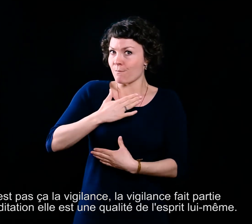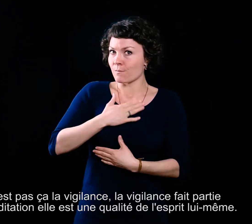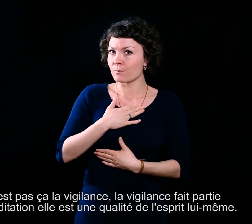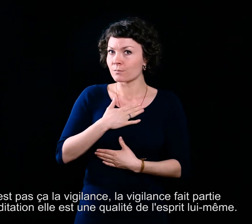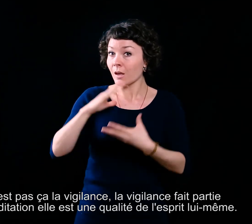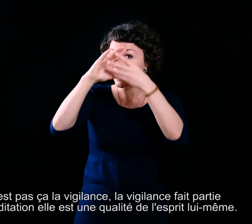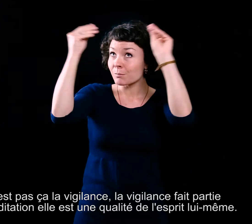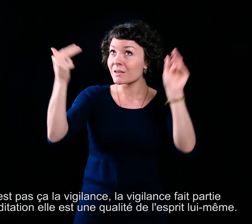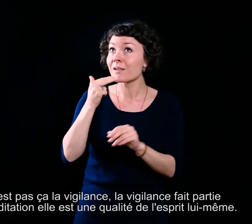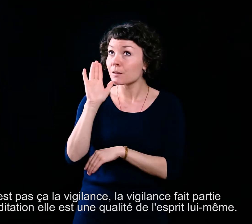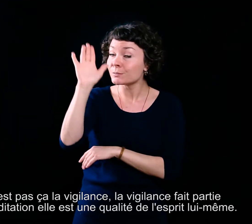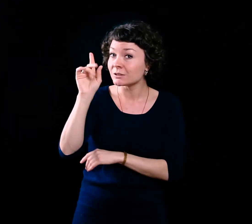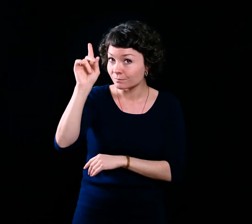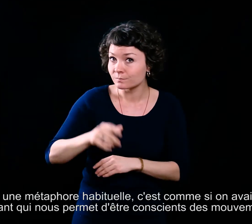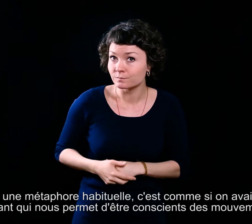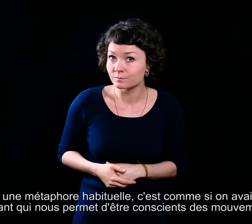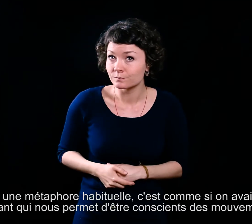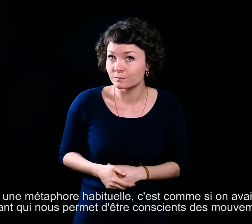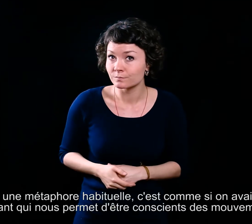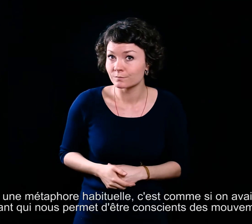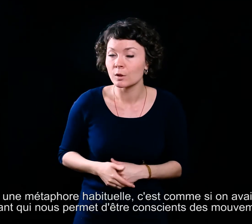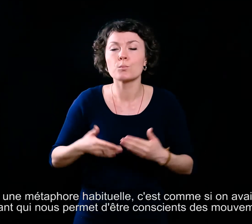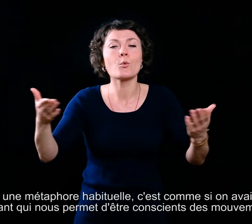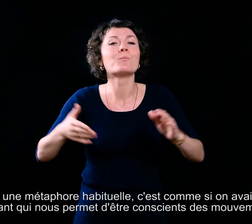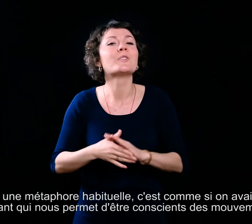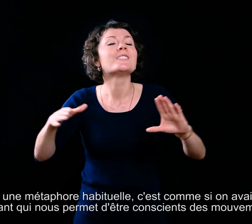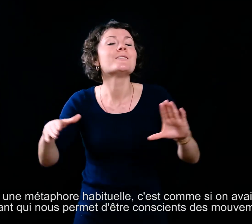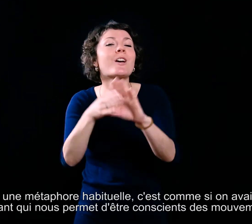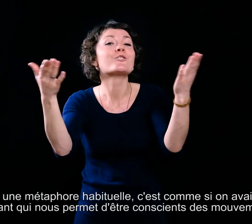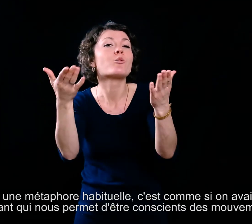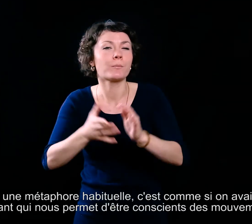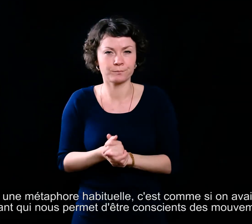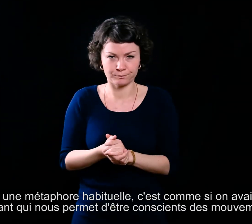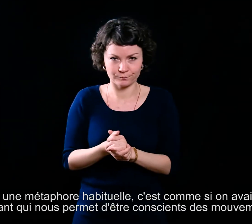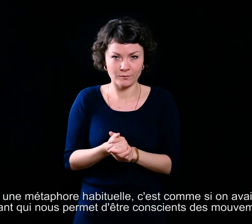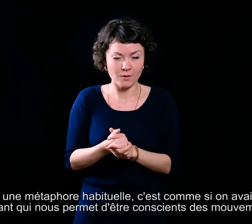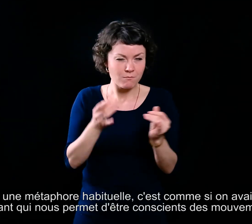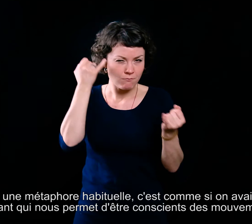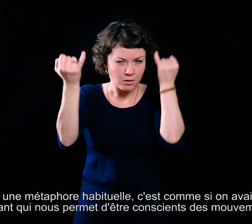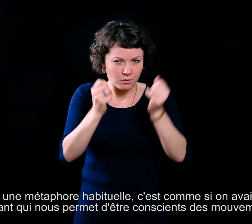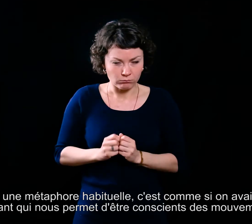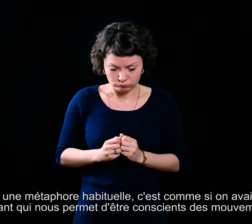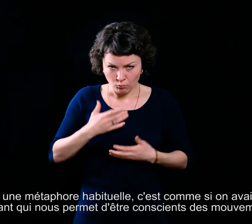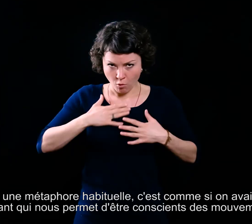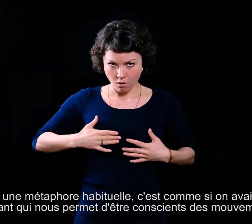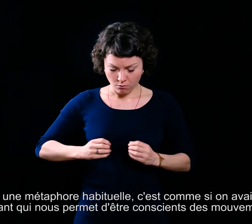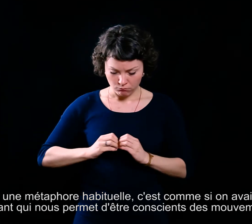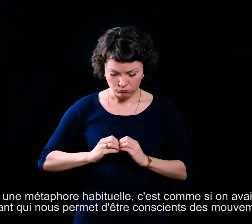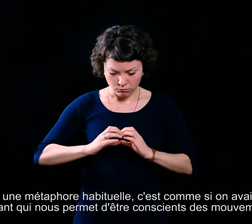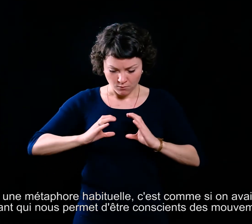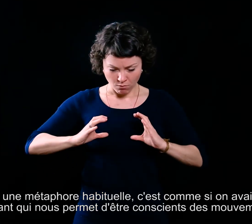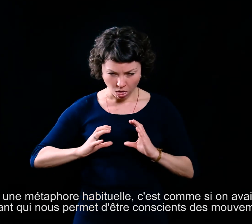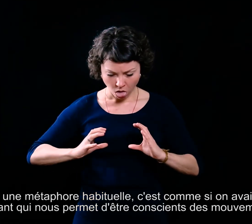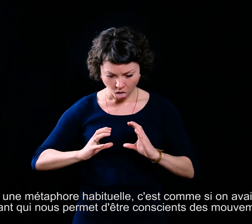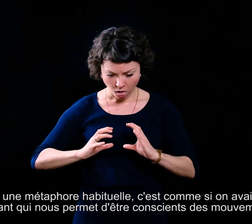de l'esprit lui-même. Pour utiliser une métaphore habituelle, c'est comme si on avait un espace